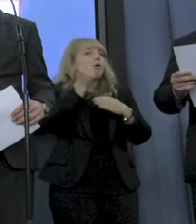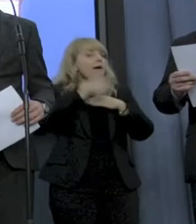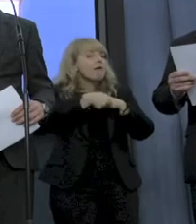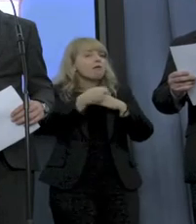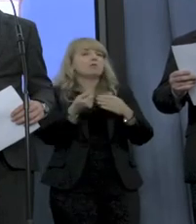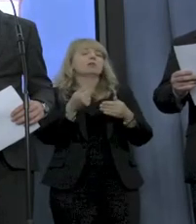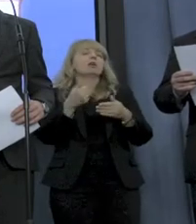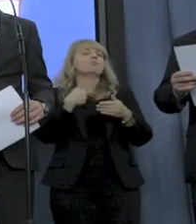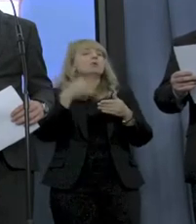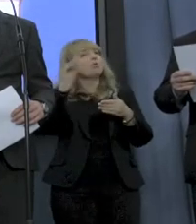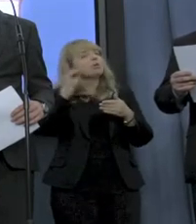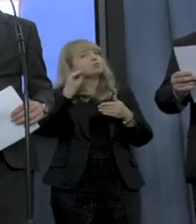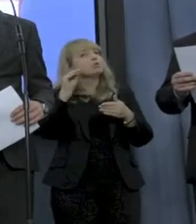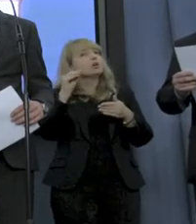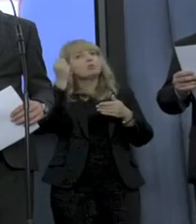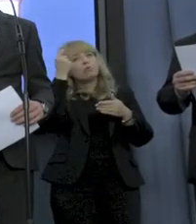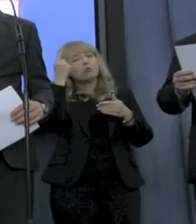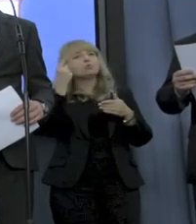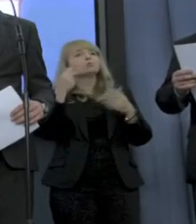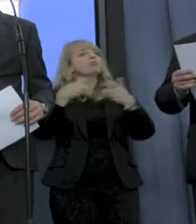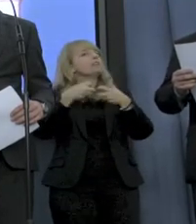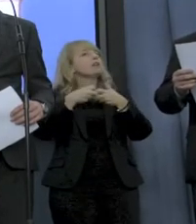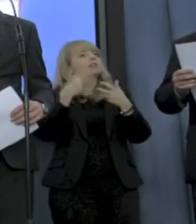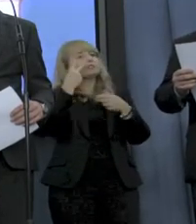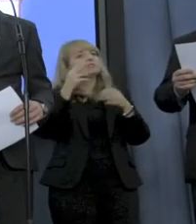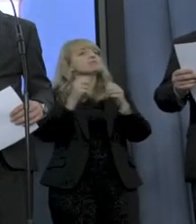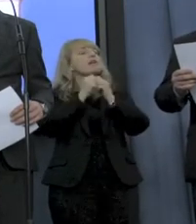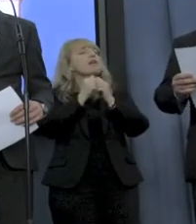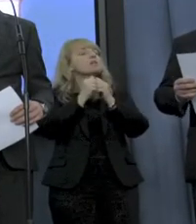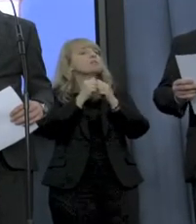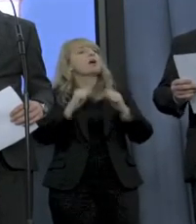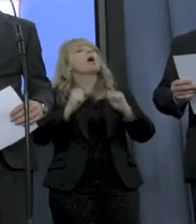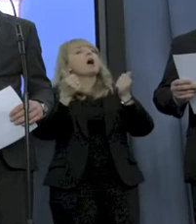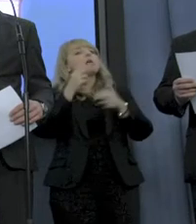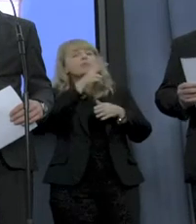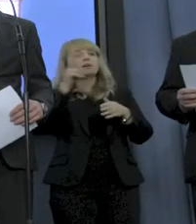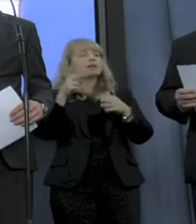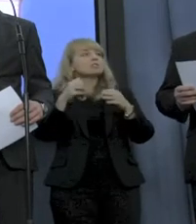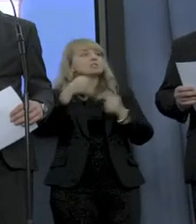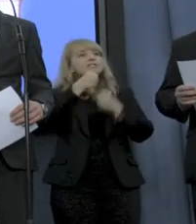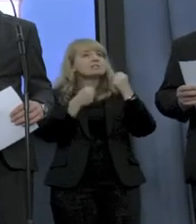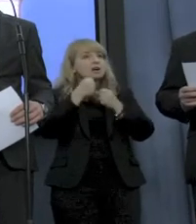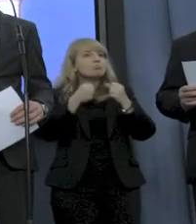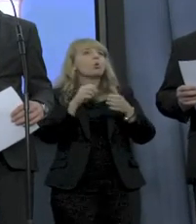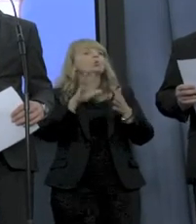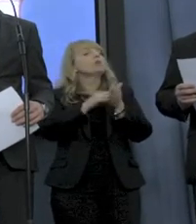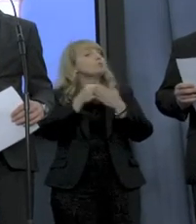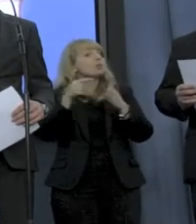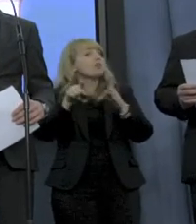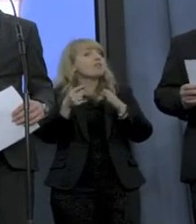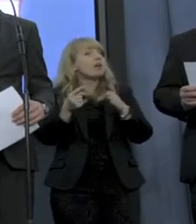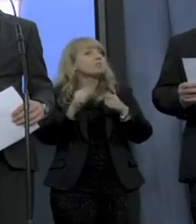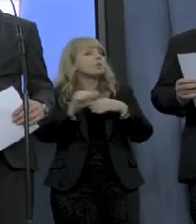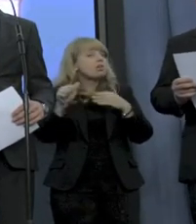Spotkaliśmy się też z informacją na portalach internetowych, aby w każdym aucie, to co już obowiązuje we Francji,